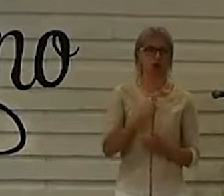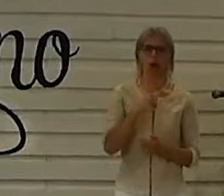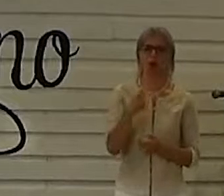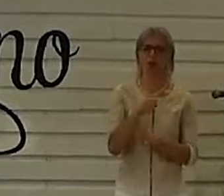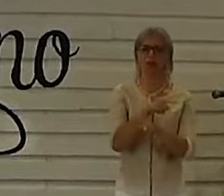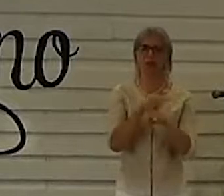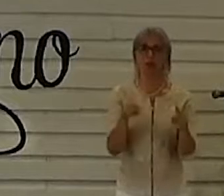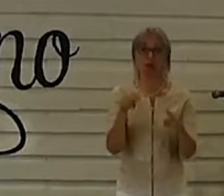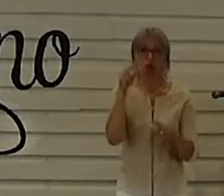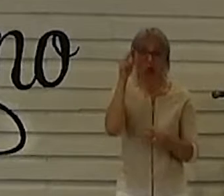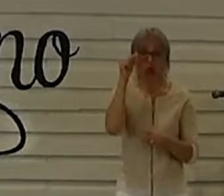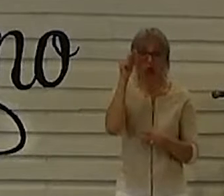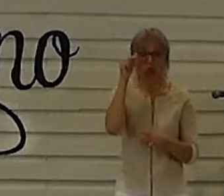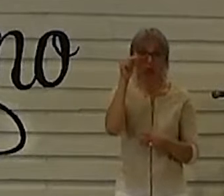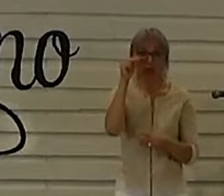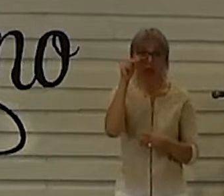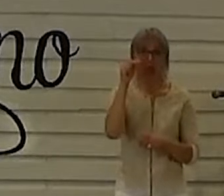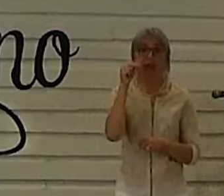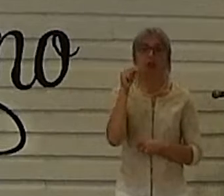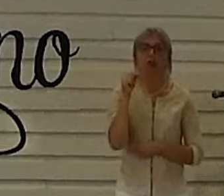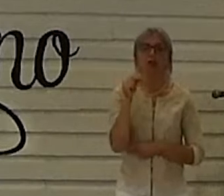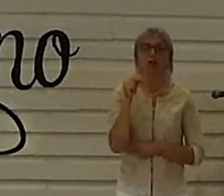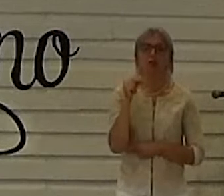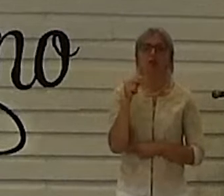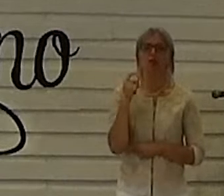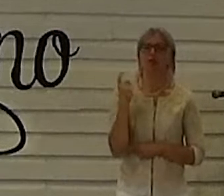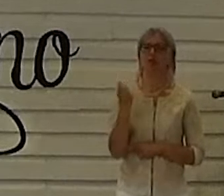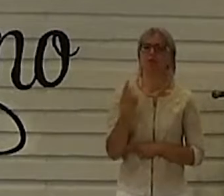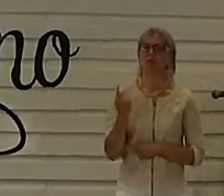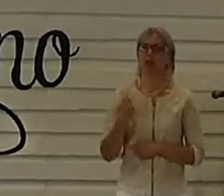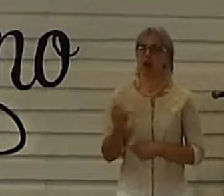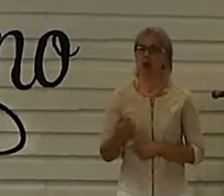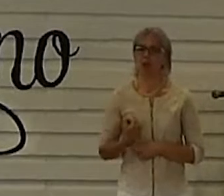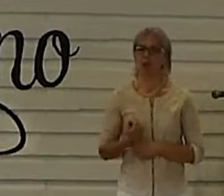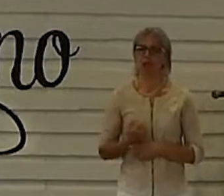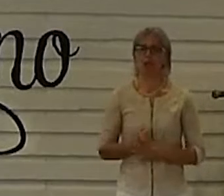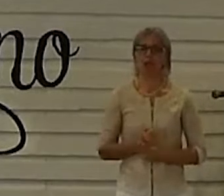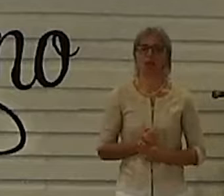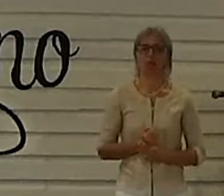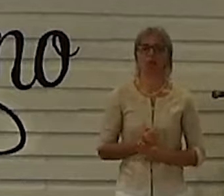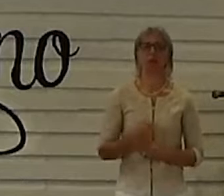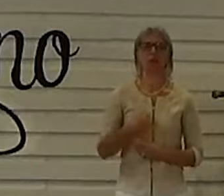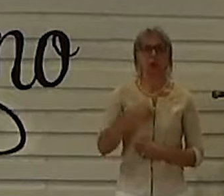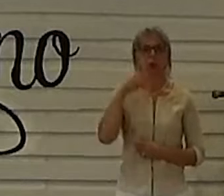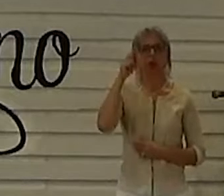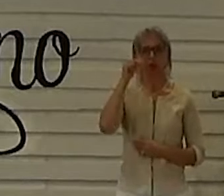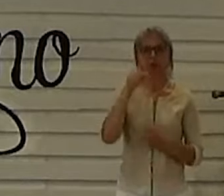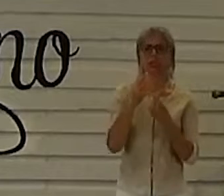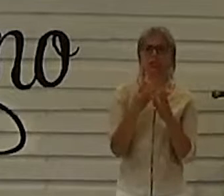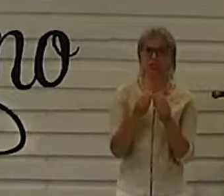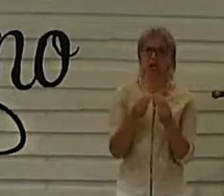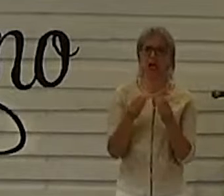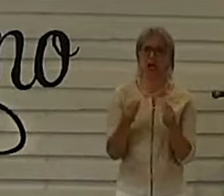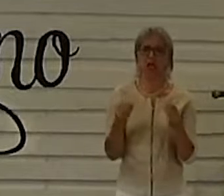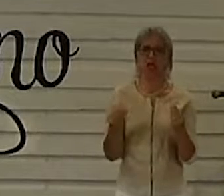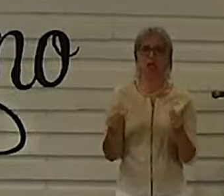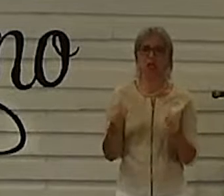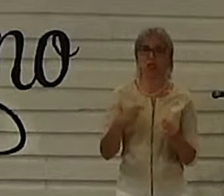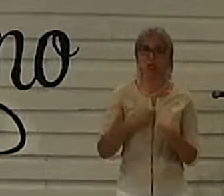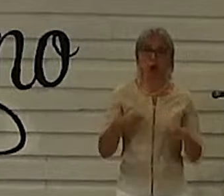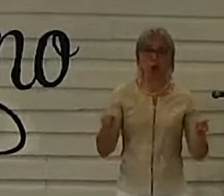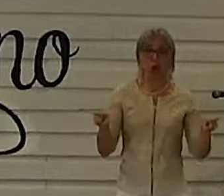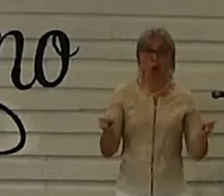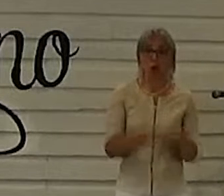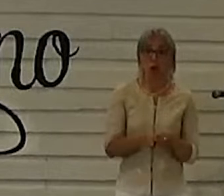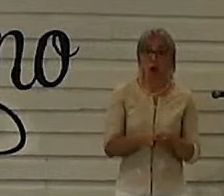Io ne conosco tanti. Io ne ho conosciuti tanti. E anch'io ho fatto parte per un tempo per quella schiera.